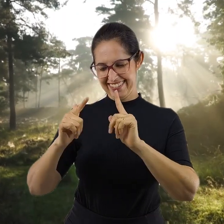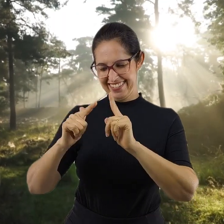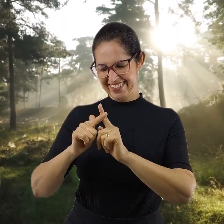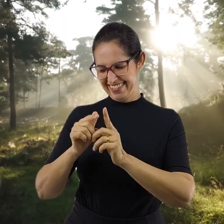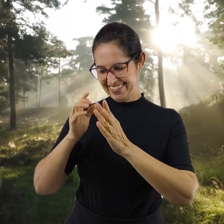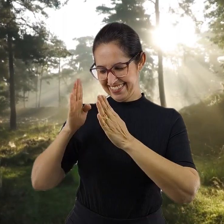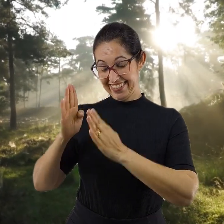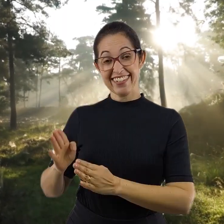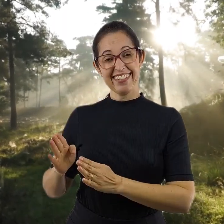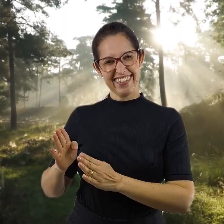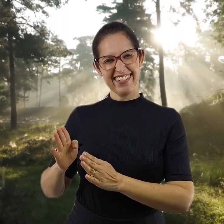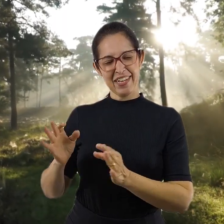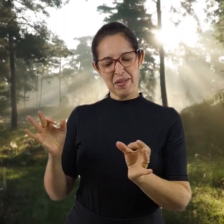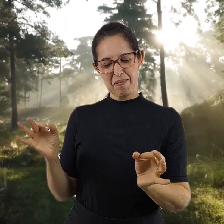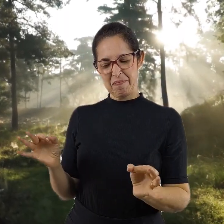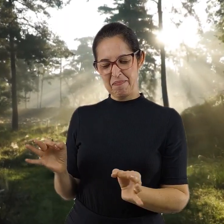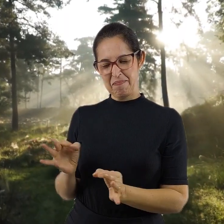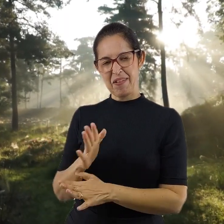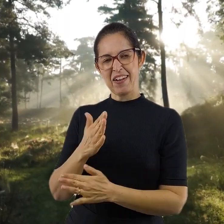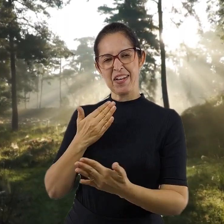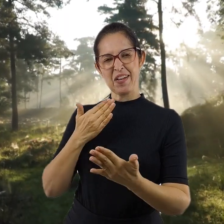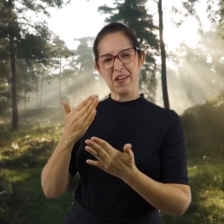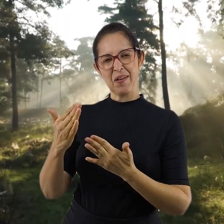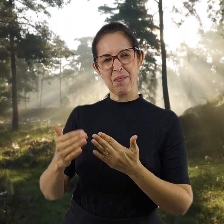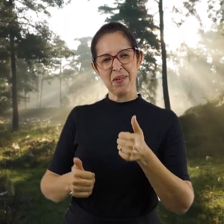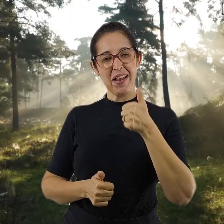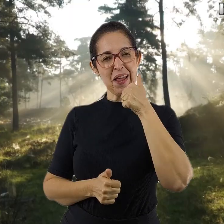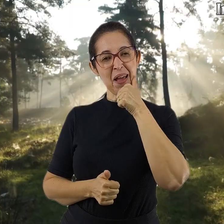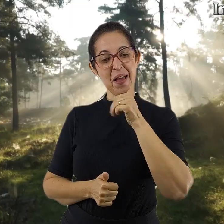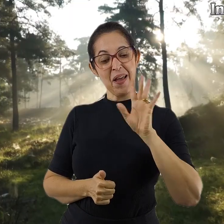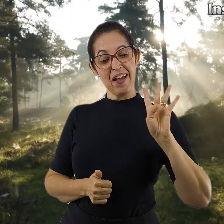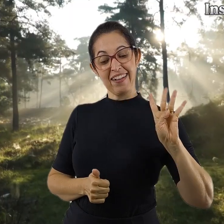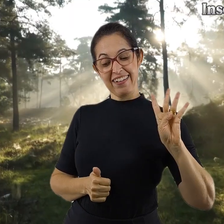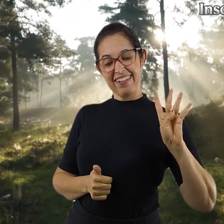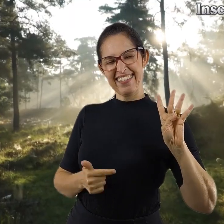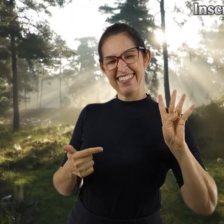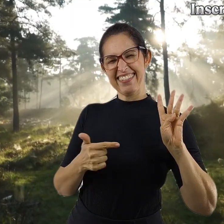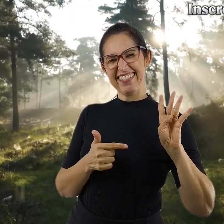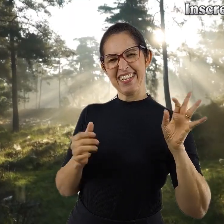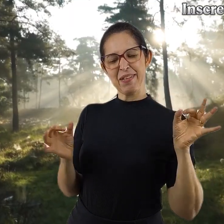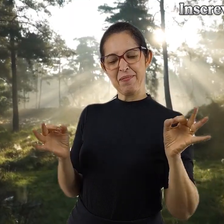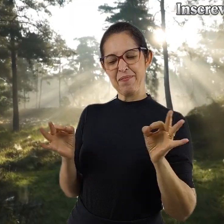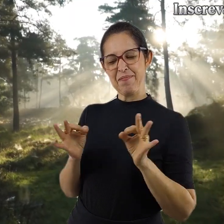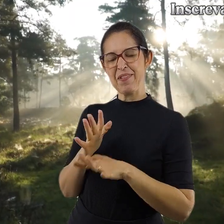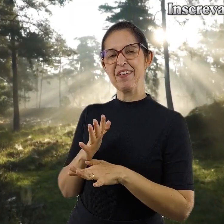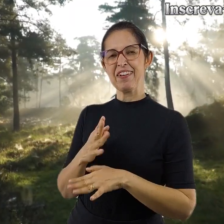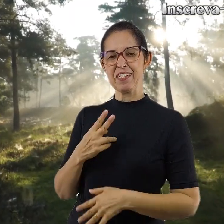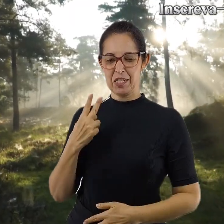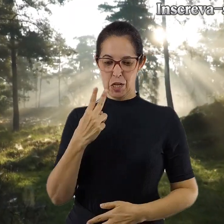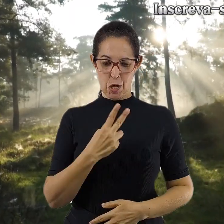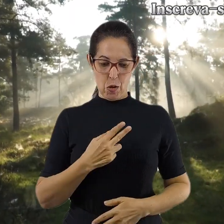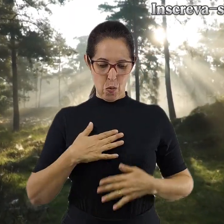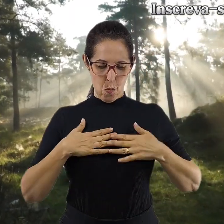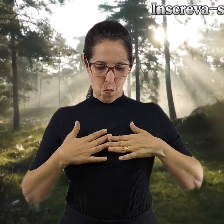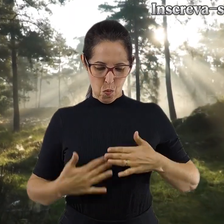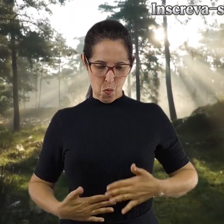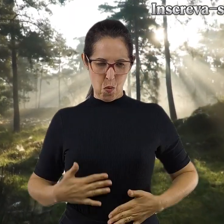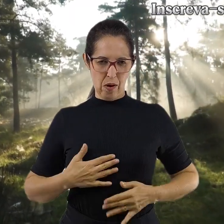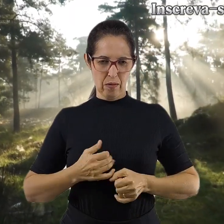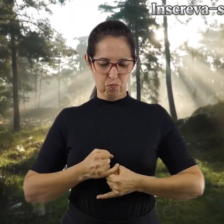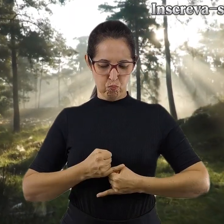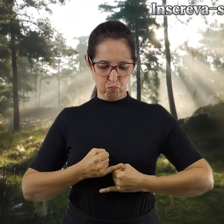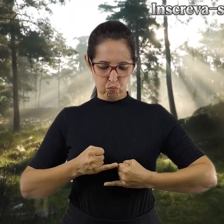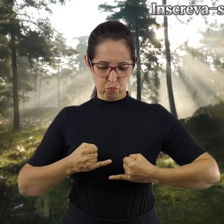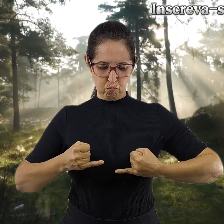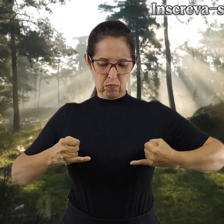Sou a esposa pronta, aleluia, vestida de